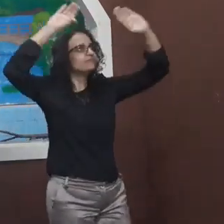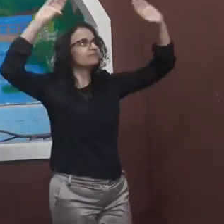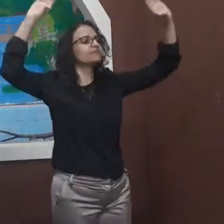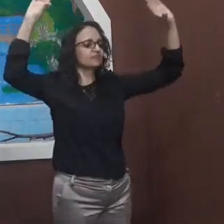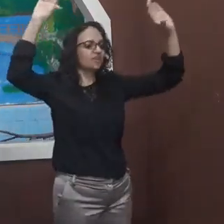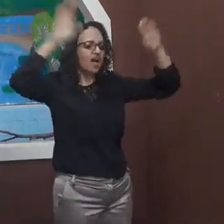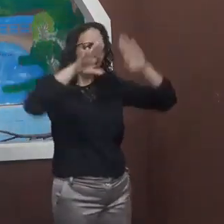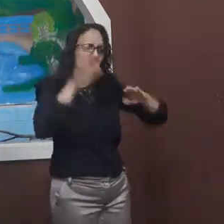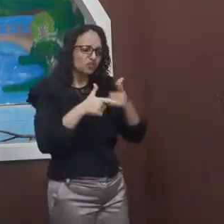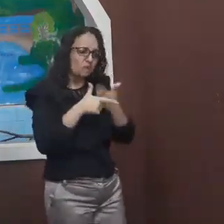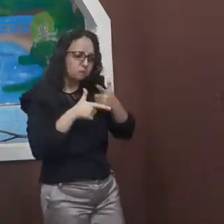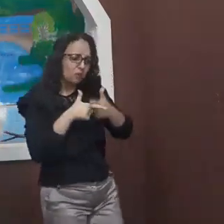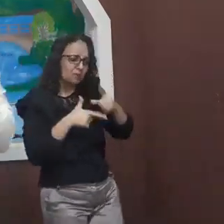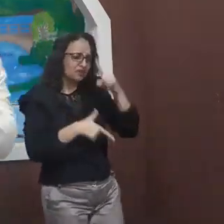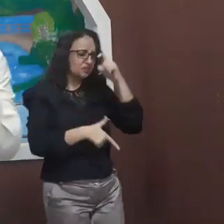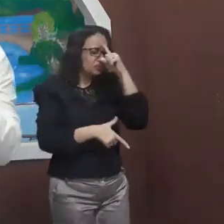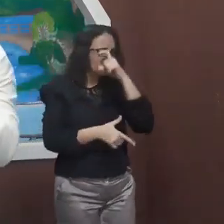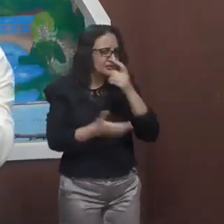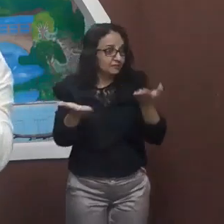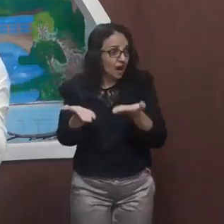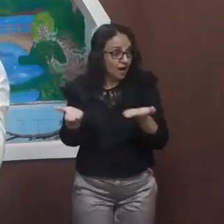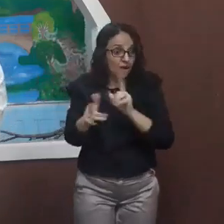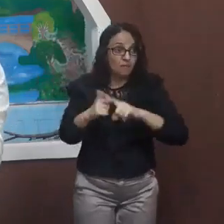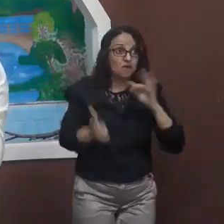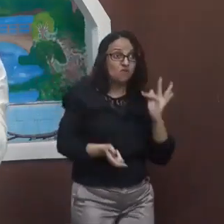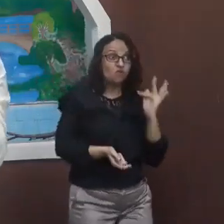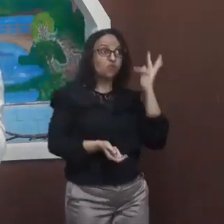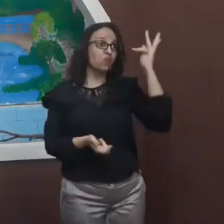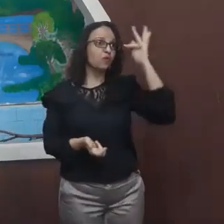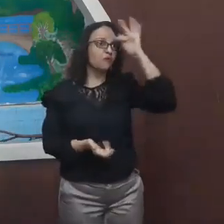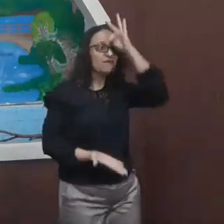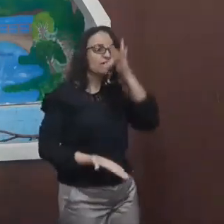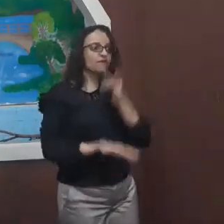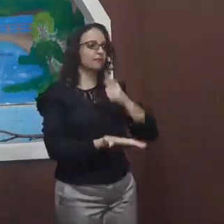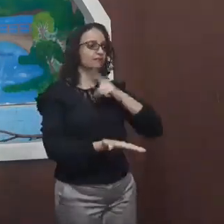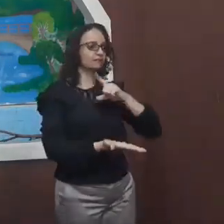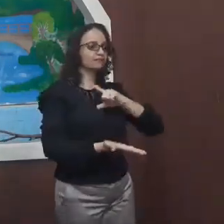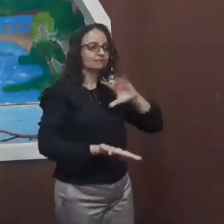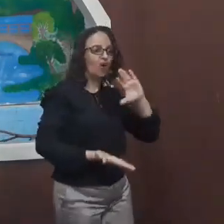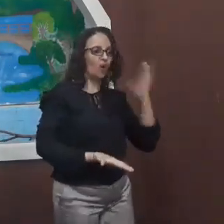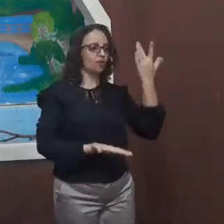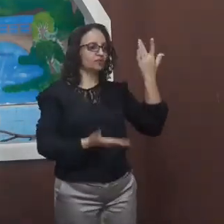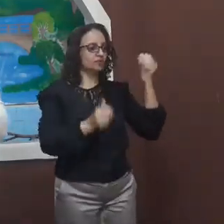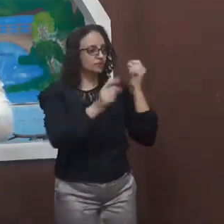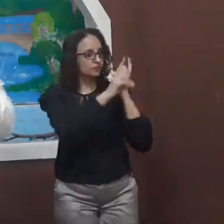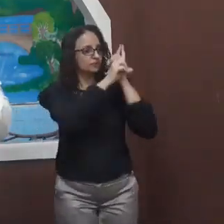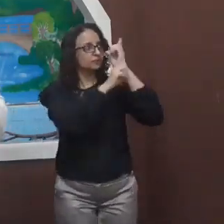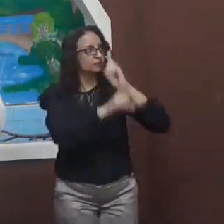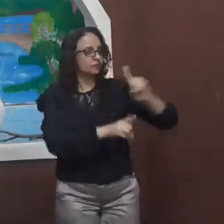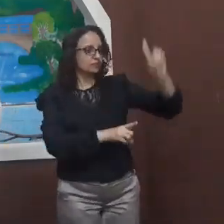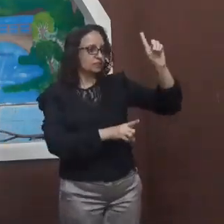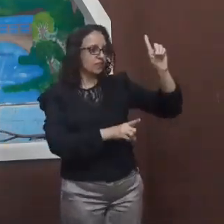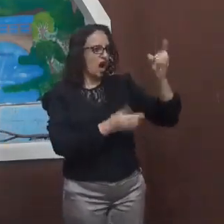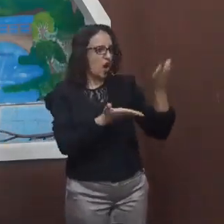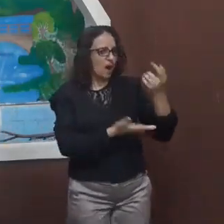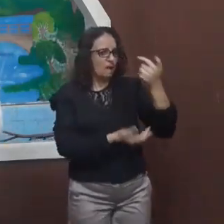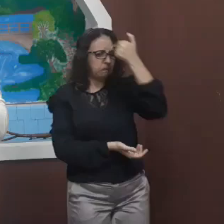com dificuldade. E nós não vamos viver, nós não vamos pautar o nosso comportamento pelo calor